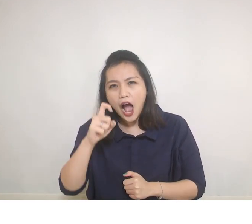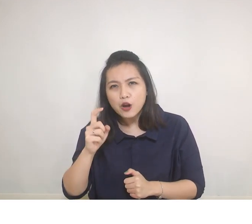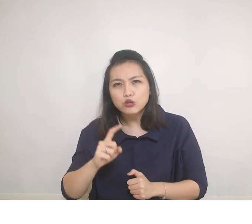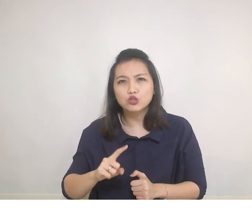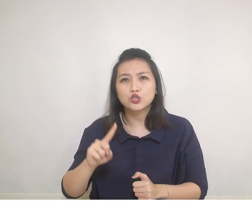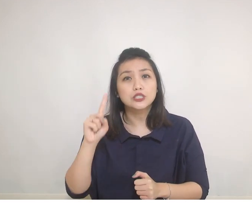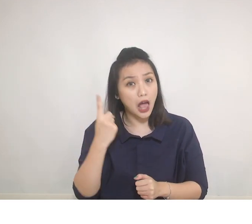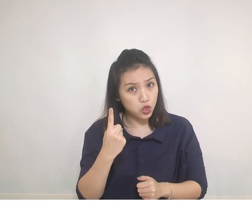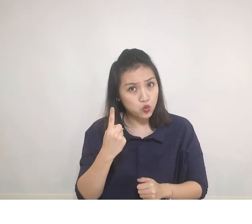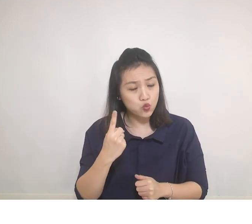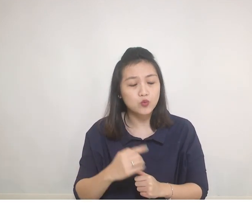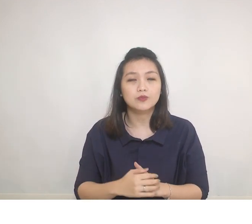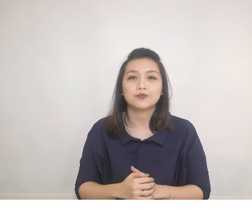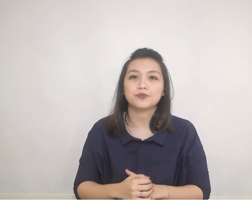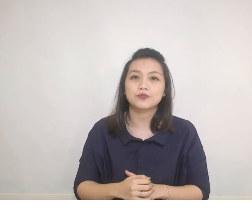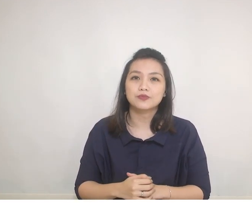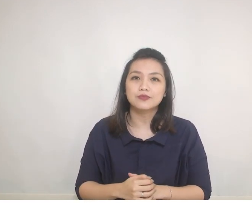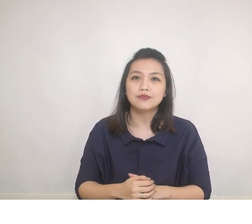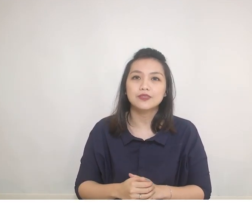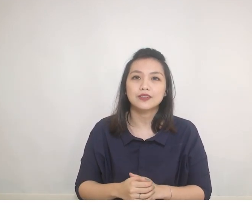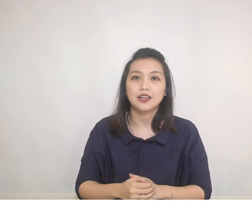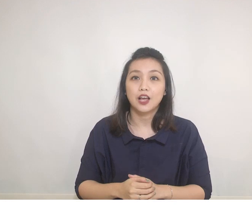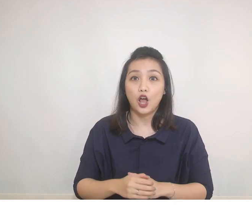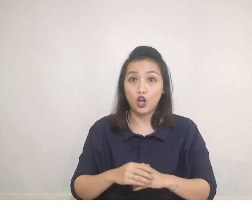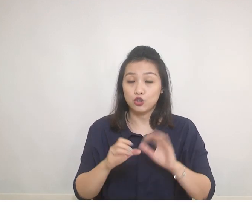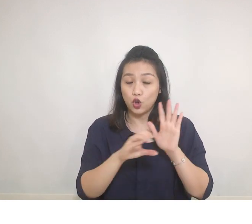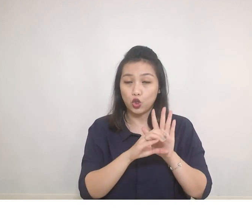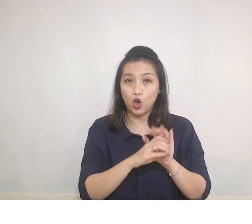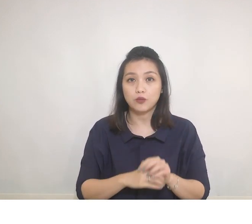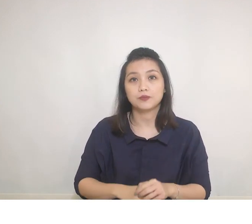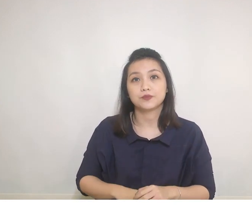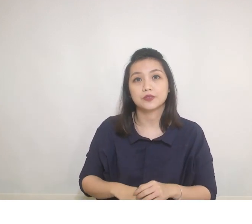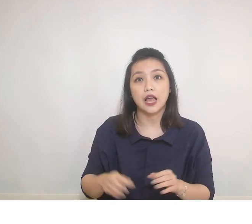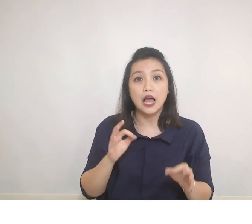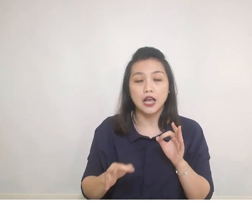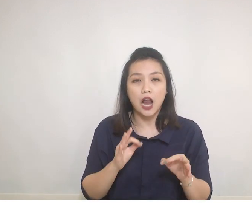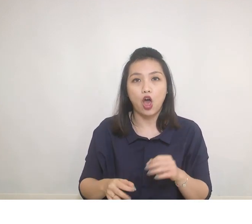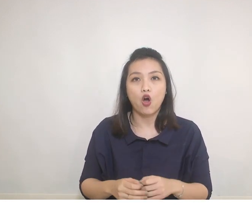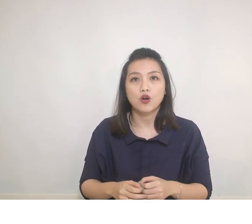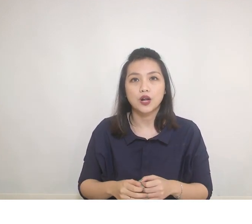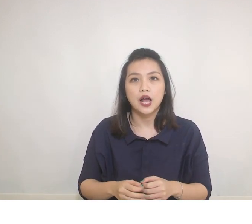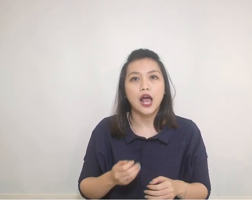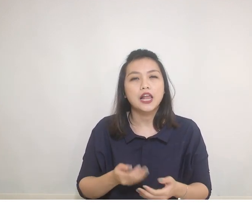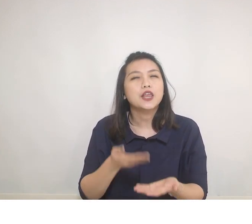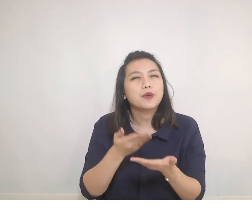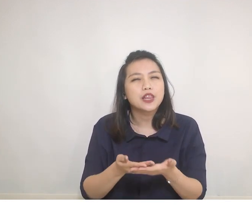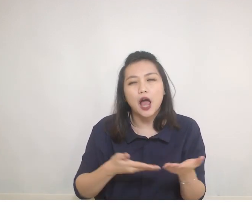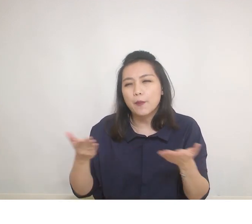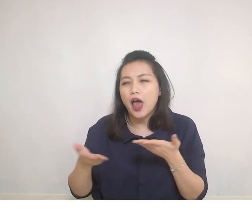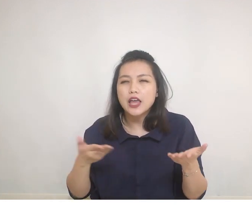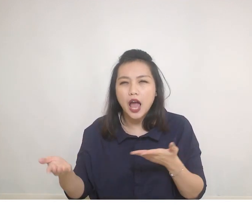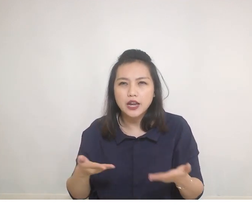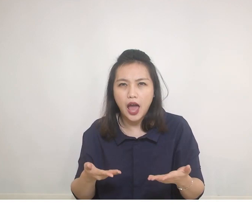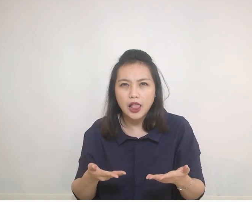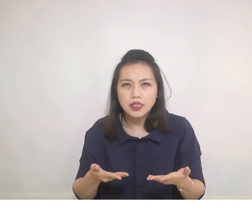untuk kerja agar dapat uang. Ya, ya, ya. Kalau disuruh lembur untuk pelayanan, kalau nggak dapat uang, kayaknya lebih nggak diindahkan.